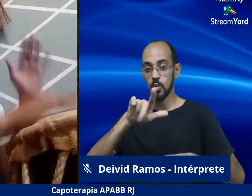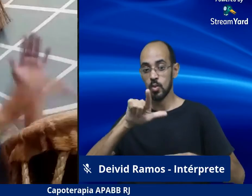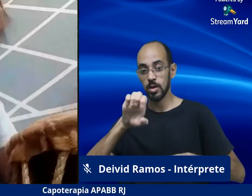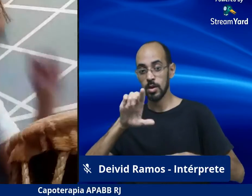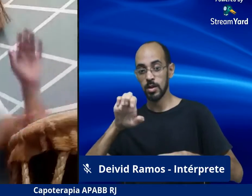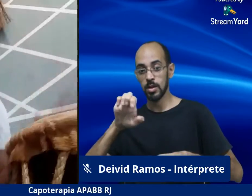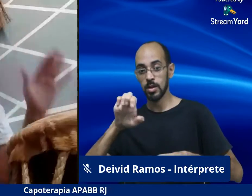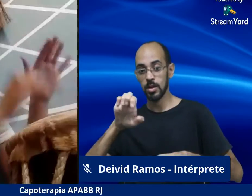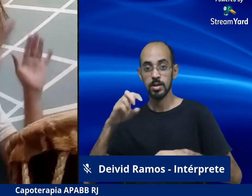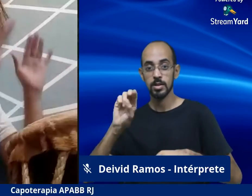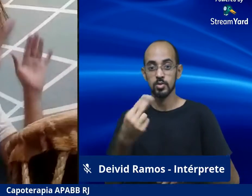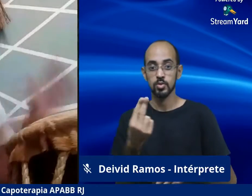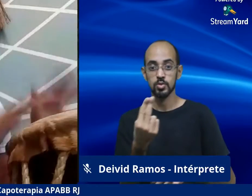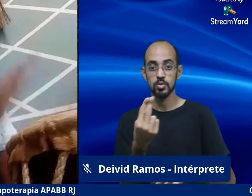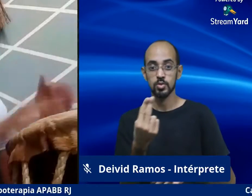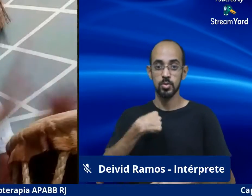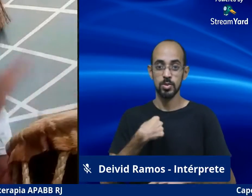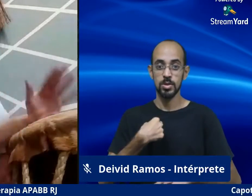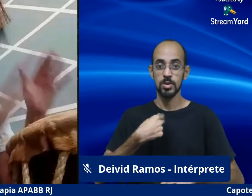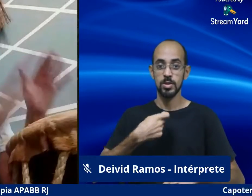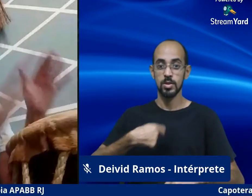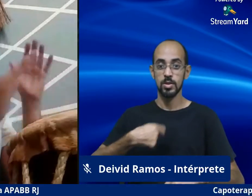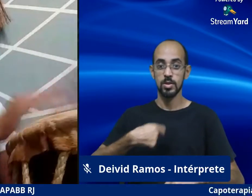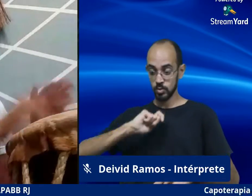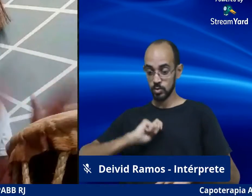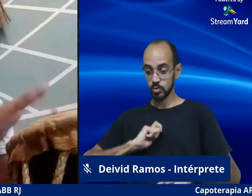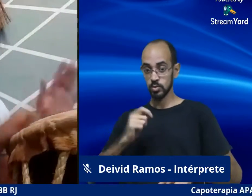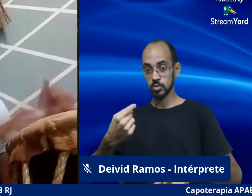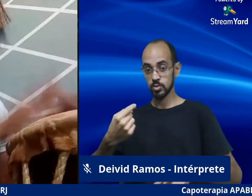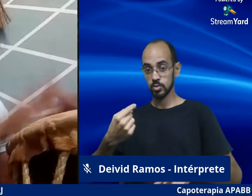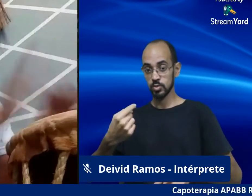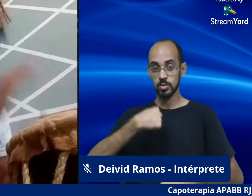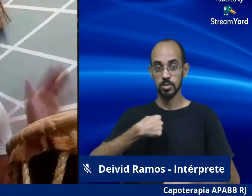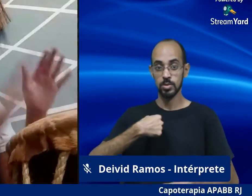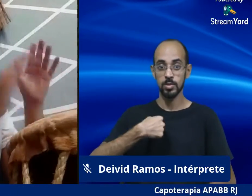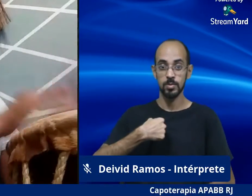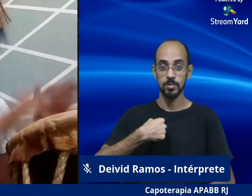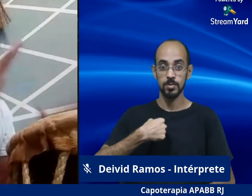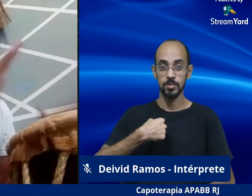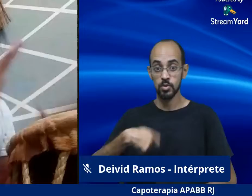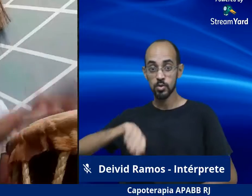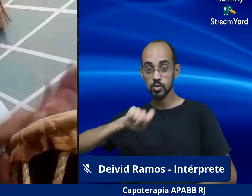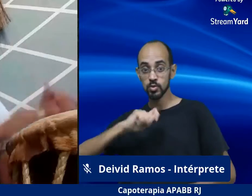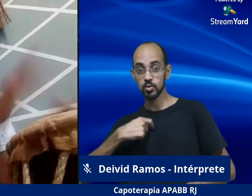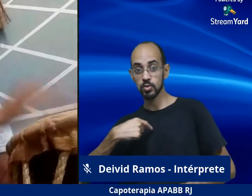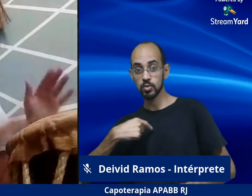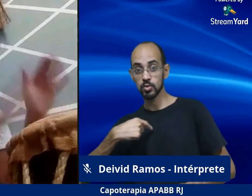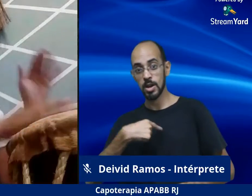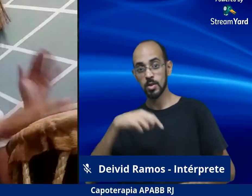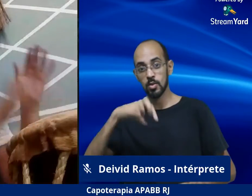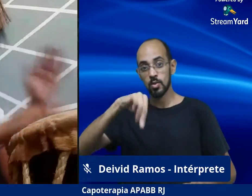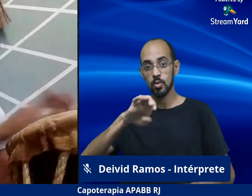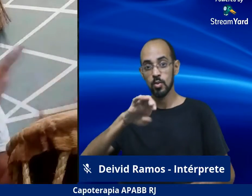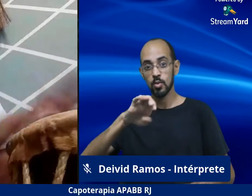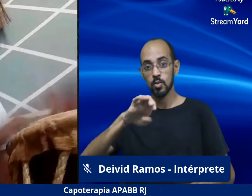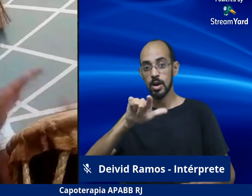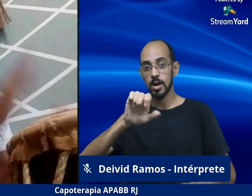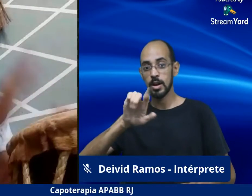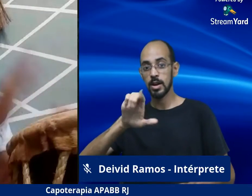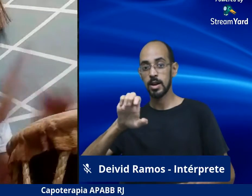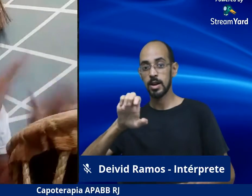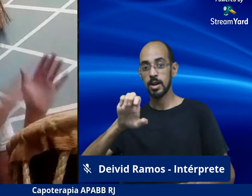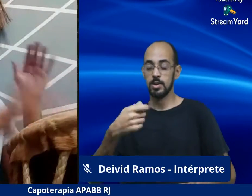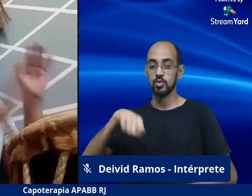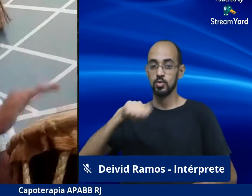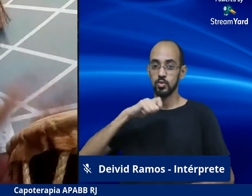eu. Sou eu, sou eu, sou eu maculelê, sou